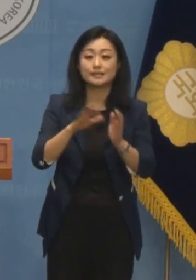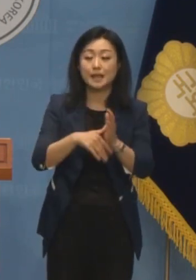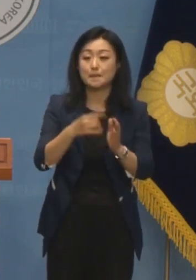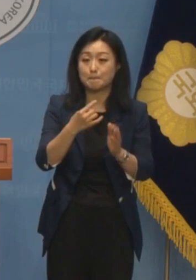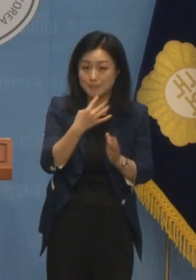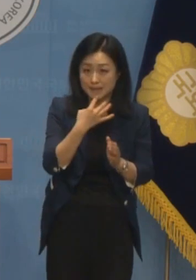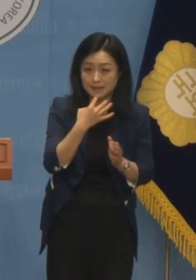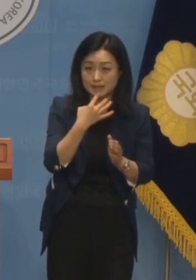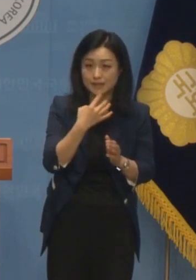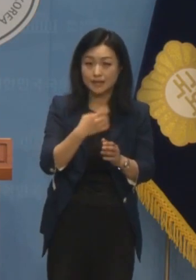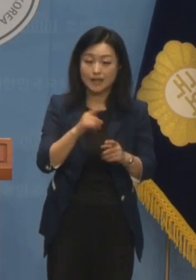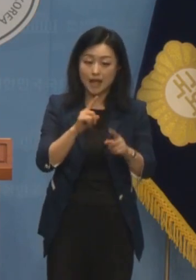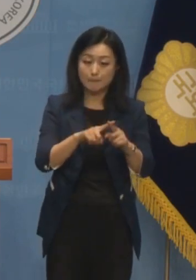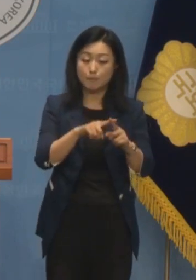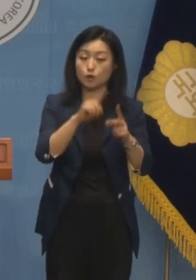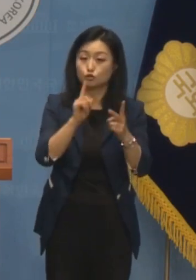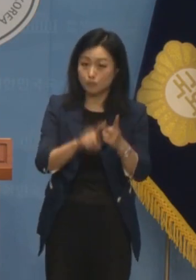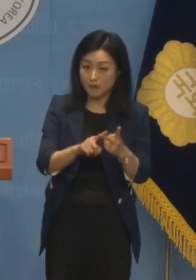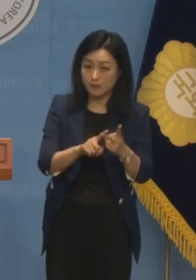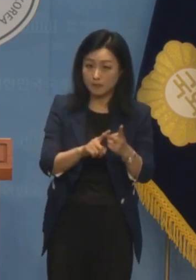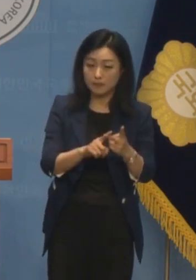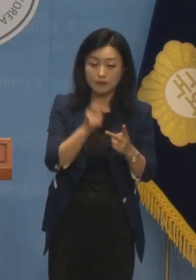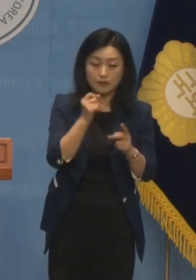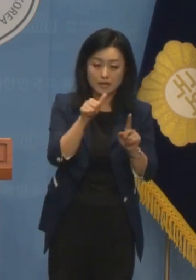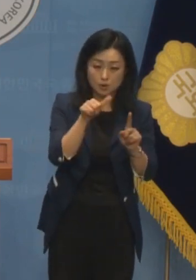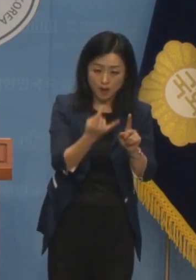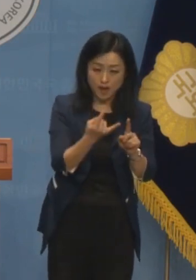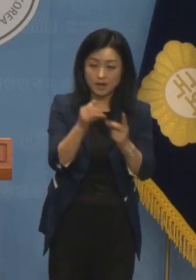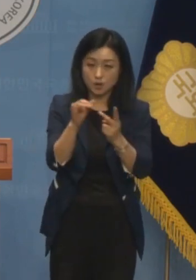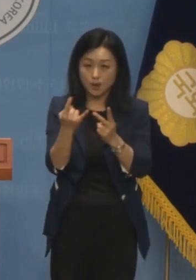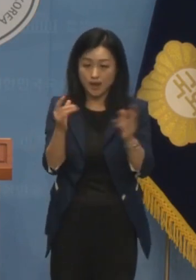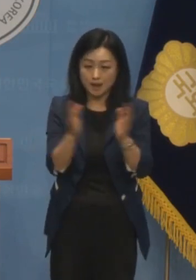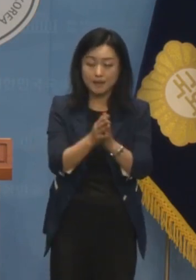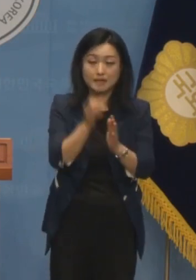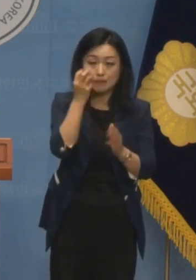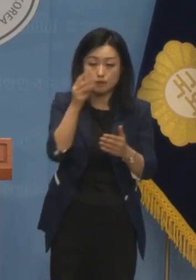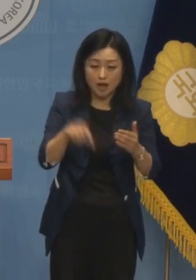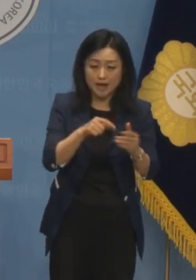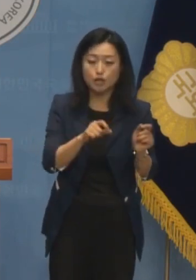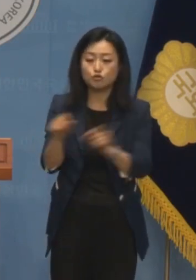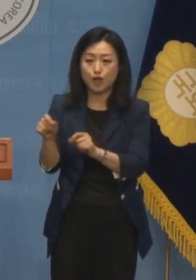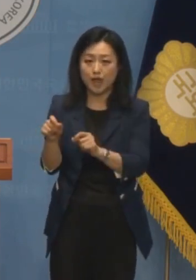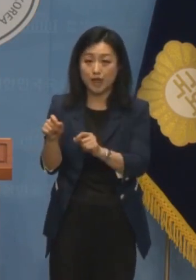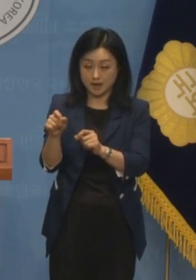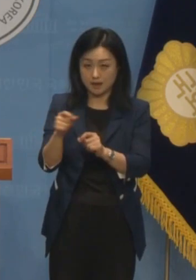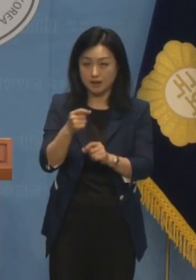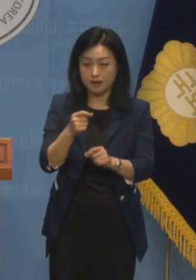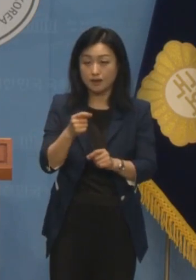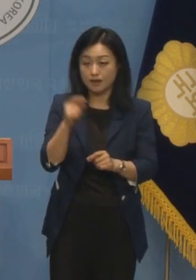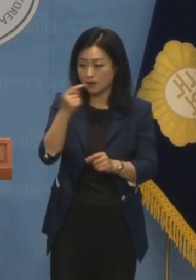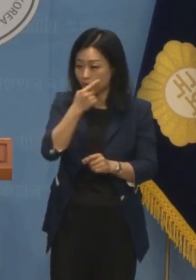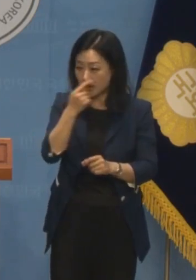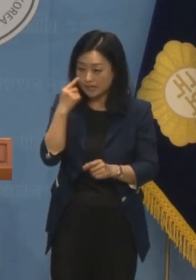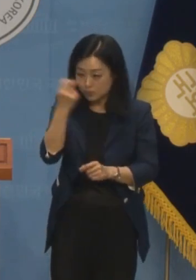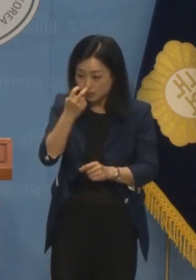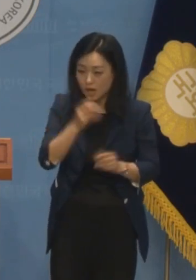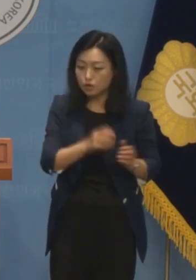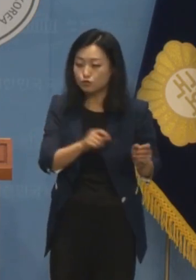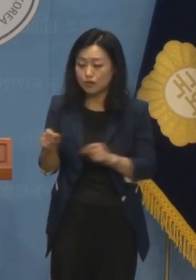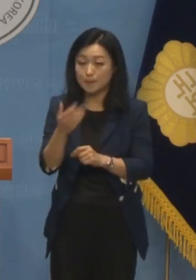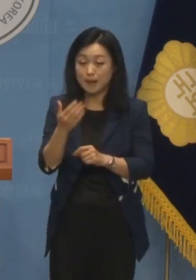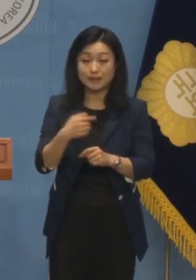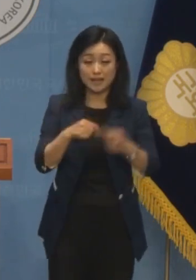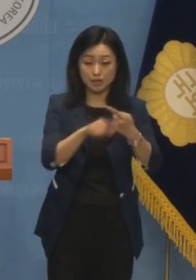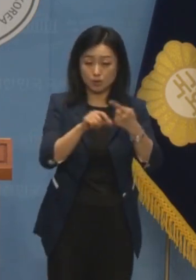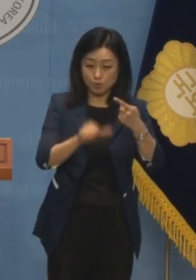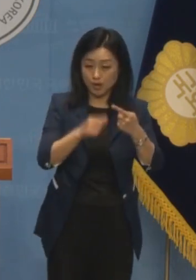경우에는 2차례에 한정하여 매 1회 3개월의 범위에서 유예하도록 하고 있습니다. 저에게 1월